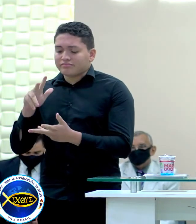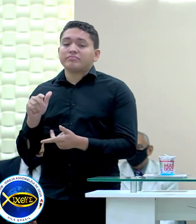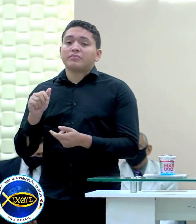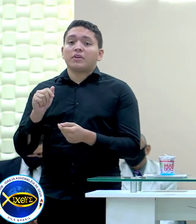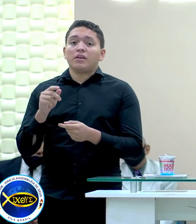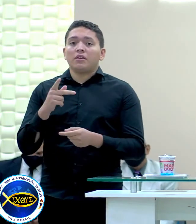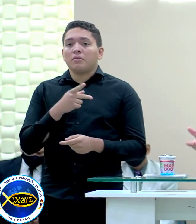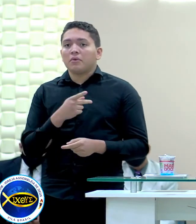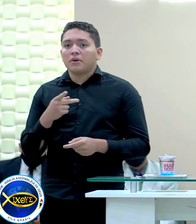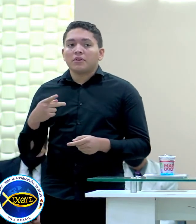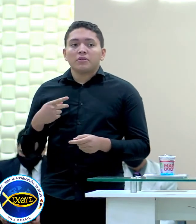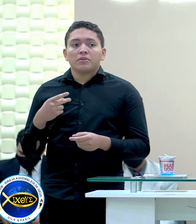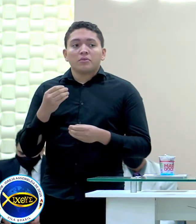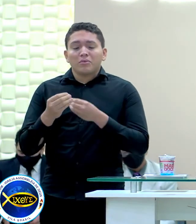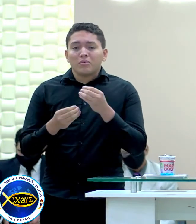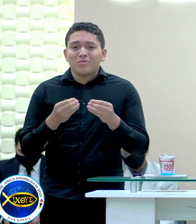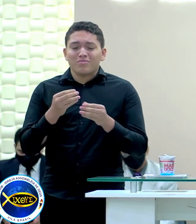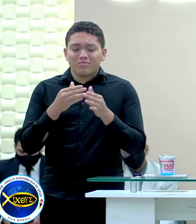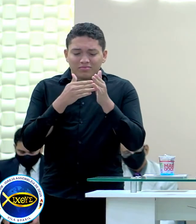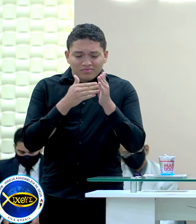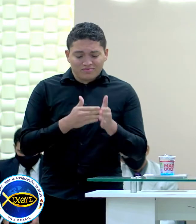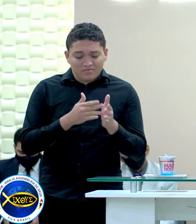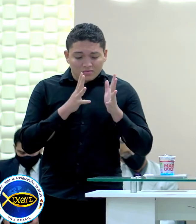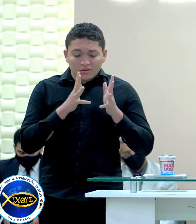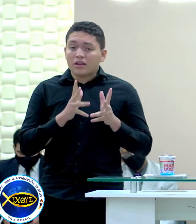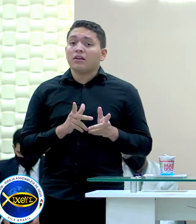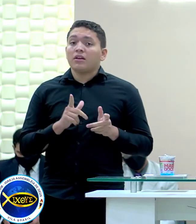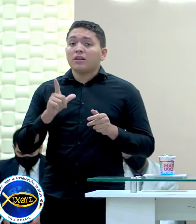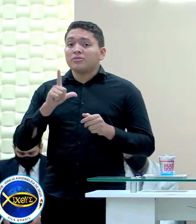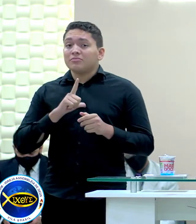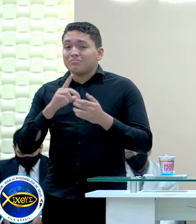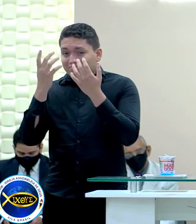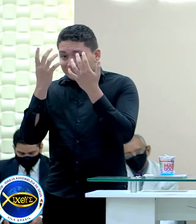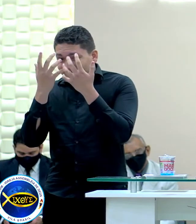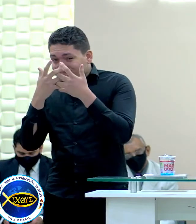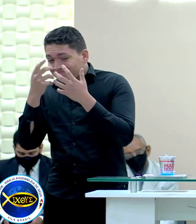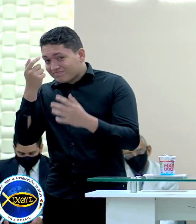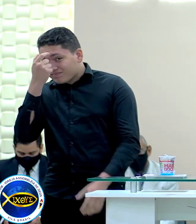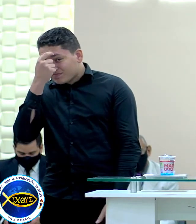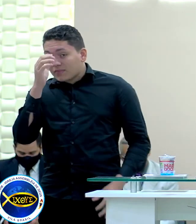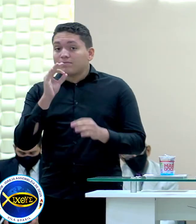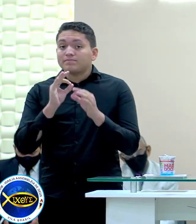Pastor, e como manter a vida em santidade? Tendo a mente preparada,